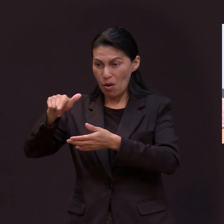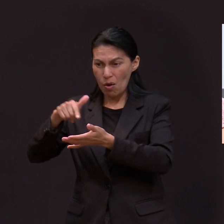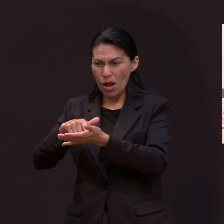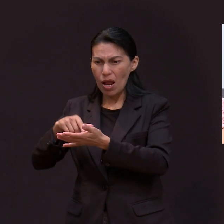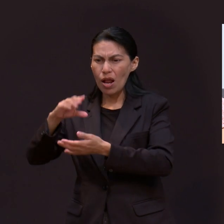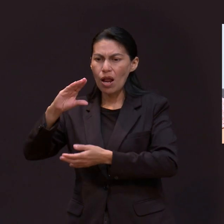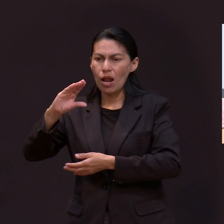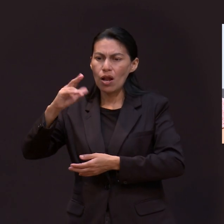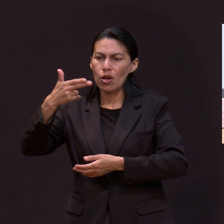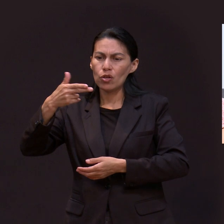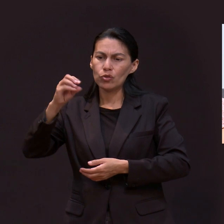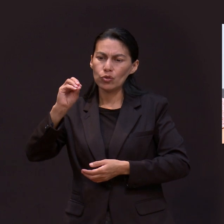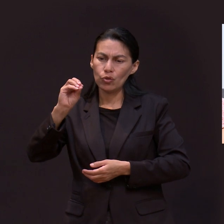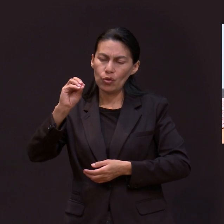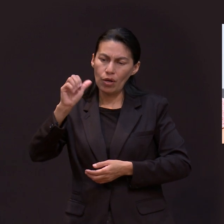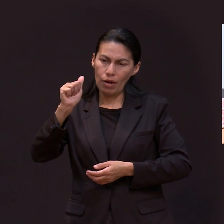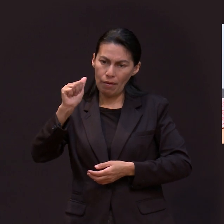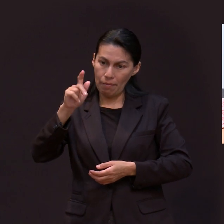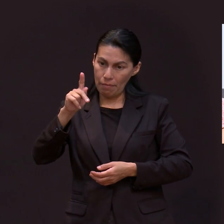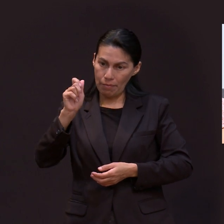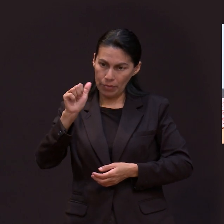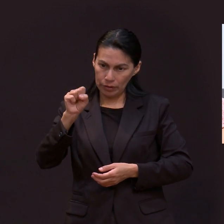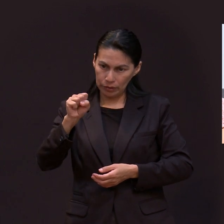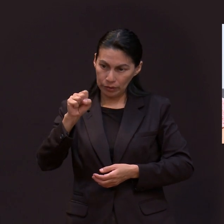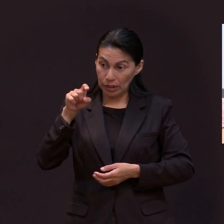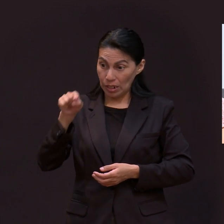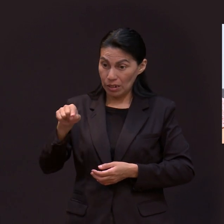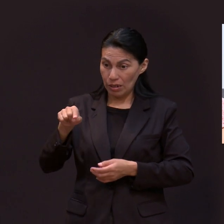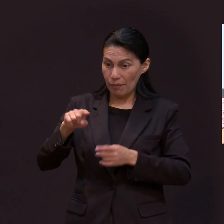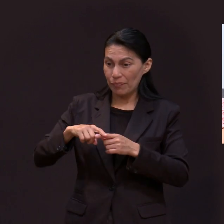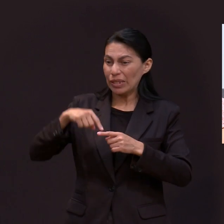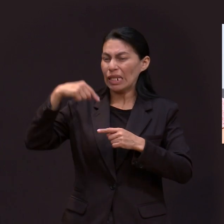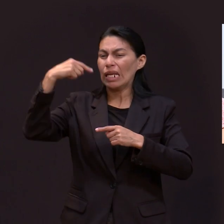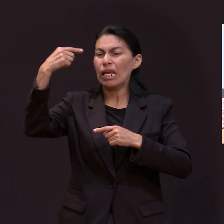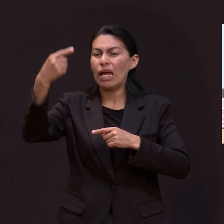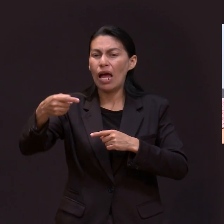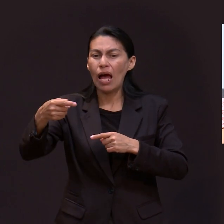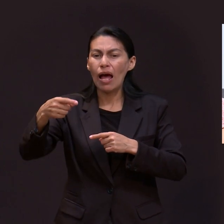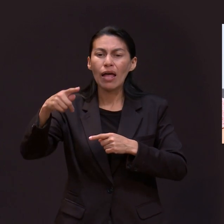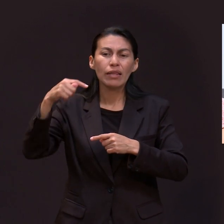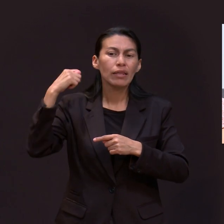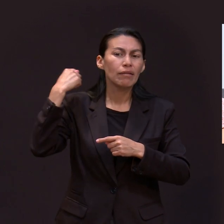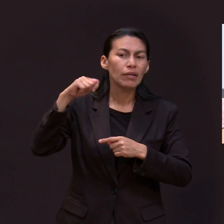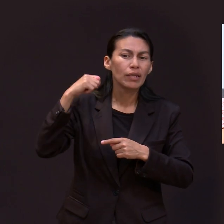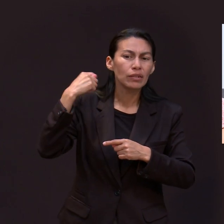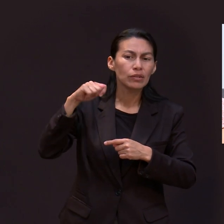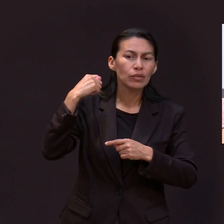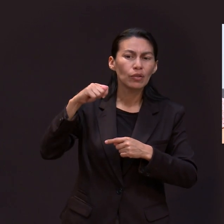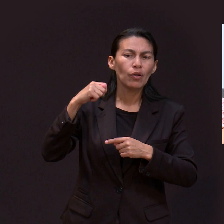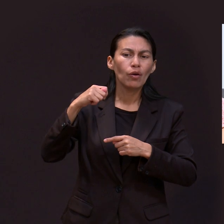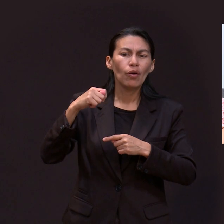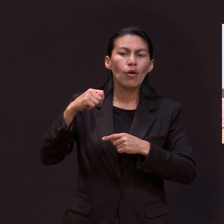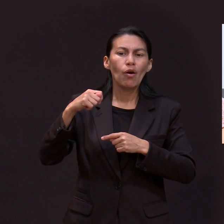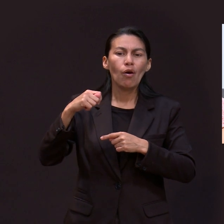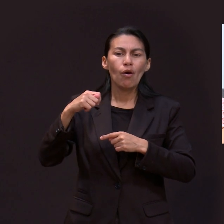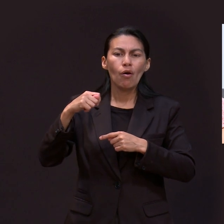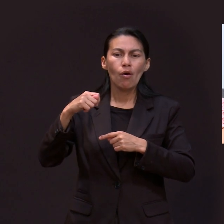en lancha y tal se fueron fueron a la chapa de las chapas se fueron a iban a ir a huimanguillo tabasco